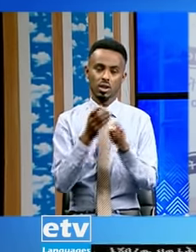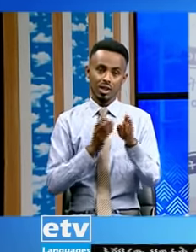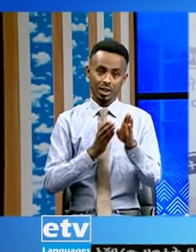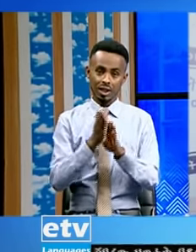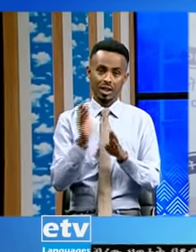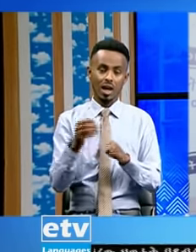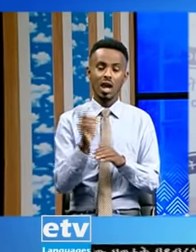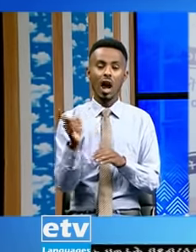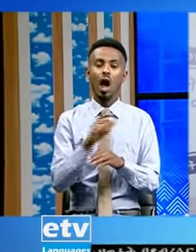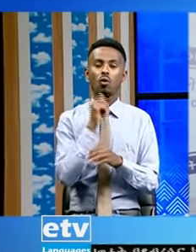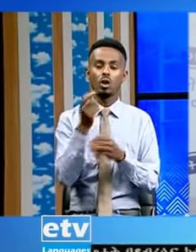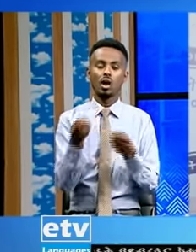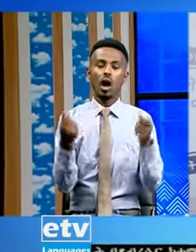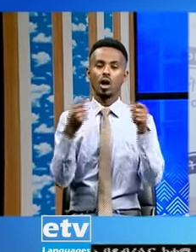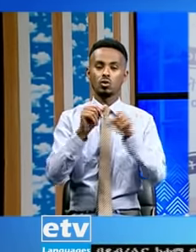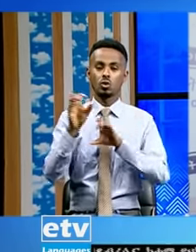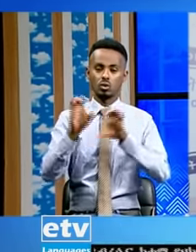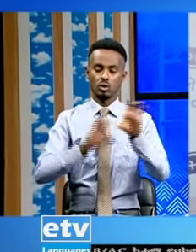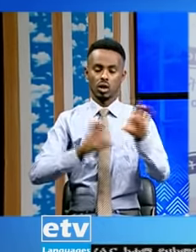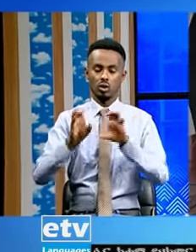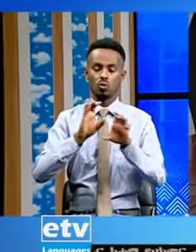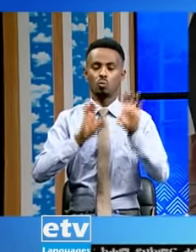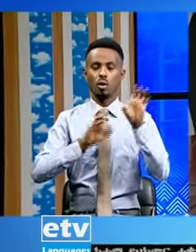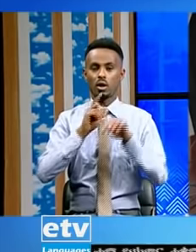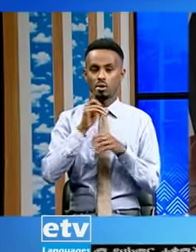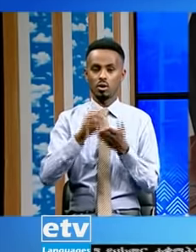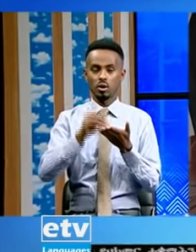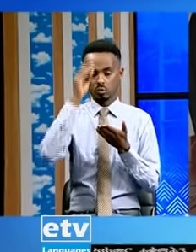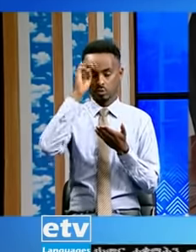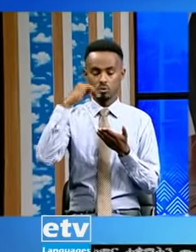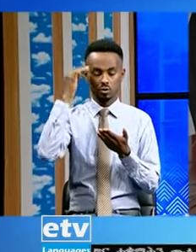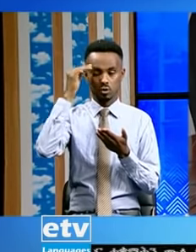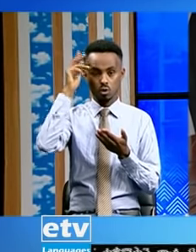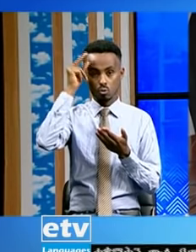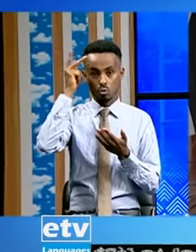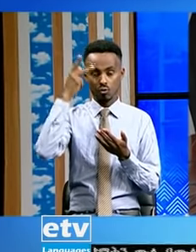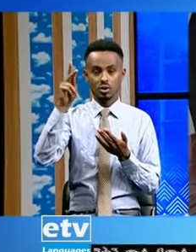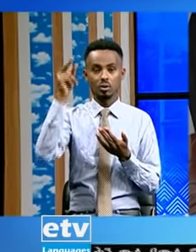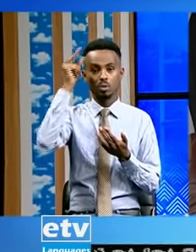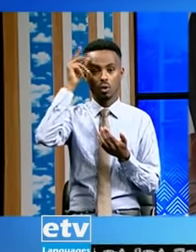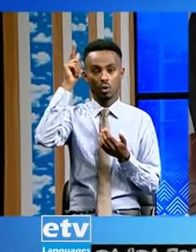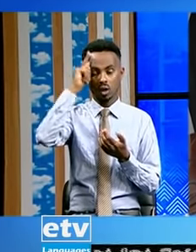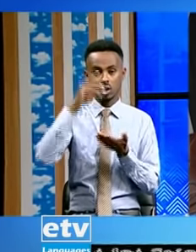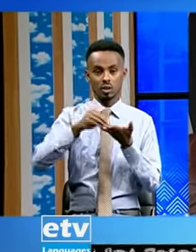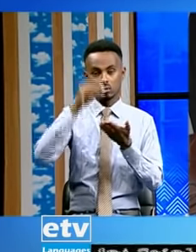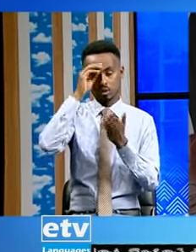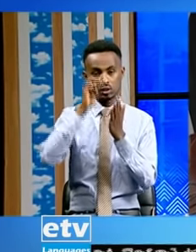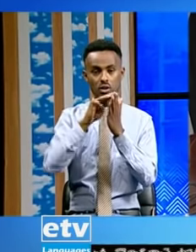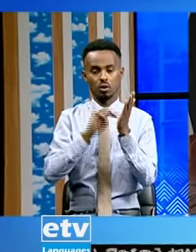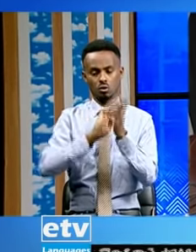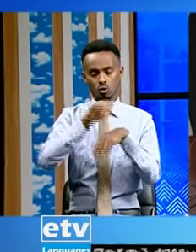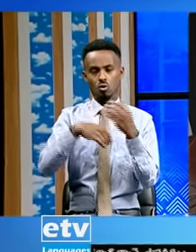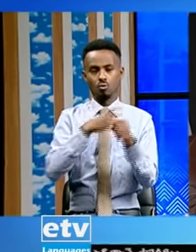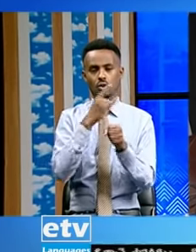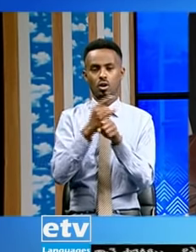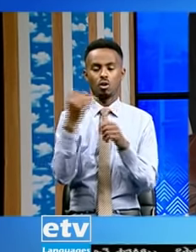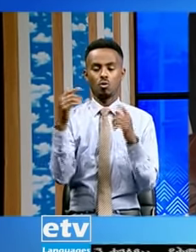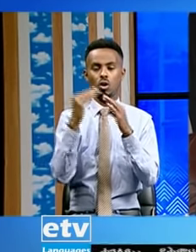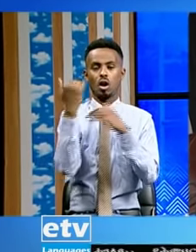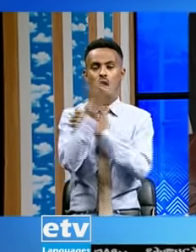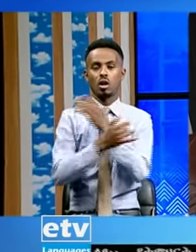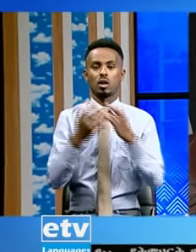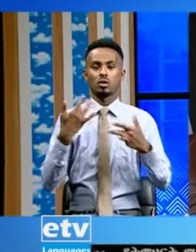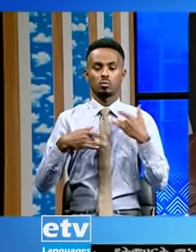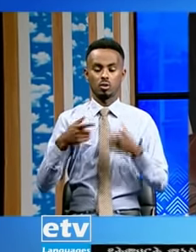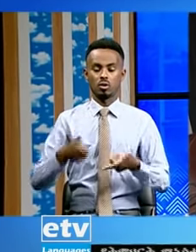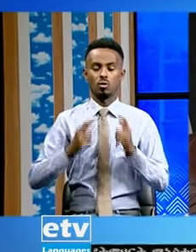ቀጥተኛ ያልሆነ አስተዋጽኦ እንዲያደርጉ ማድረግ። የትምህርት ሚኒስትሩ ፕሮፌሰር ብርሃኑ ነጋ የትምህርት ስርዓቱ ሁሉም ዜጋ እኩል ሀገራዊ ስሜት